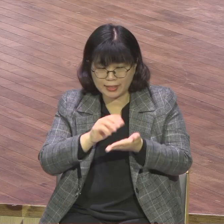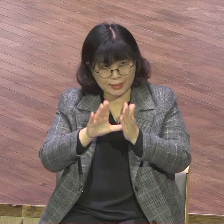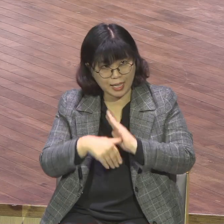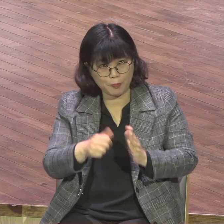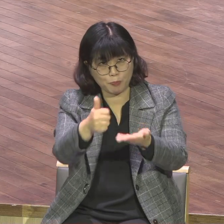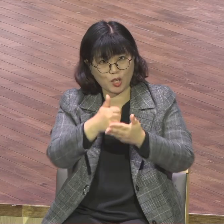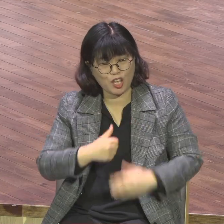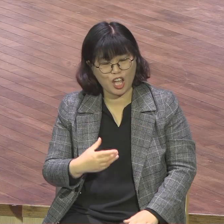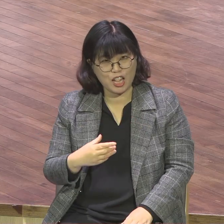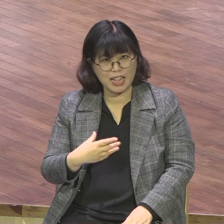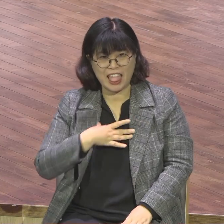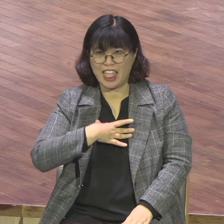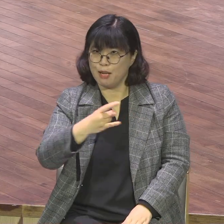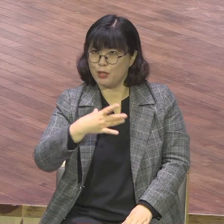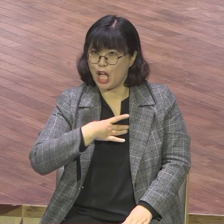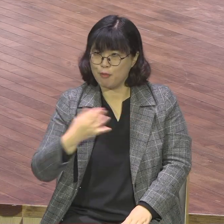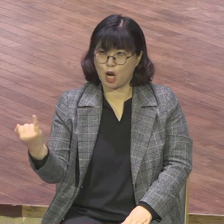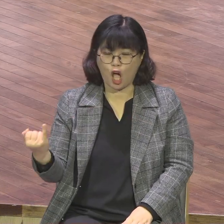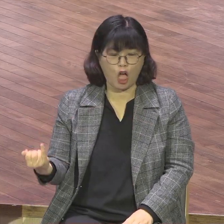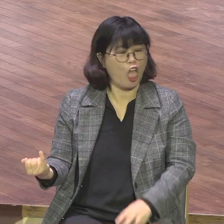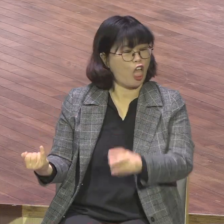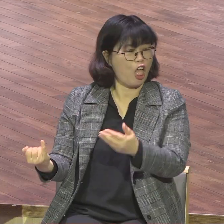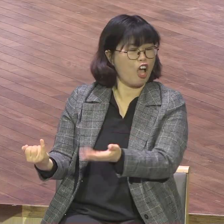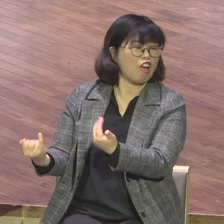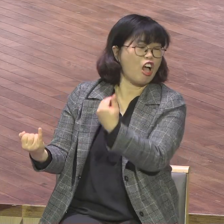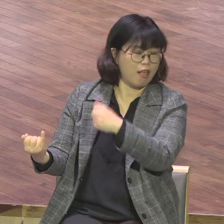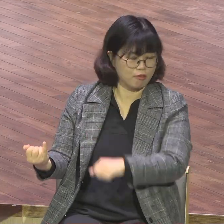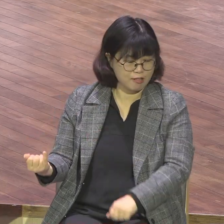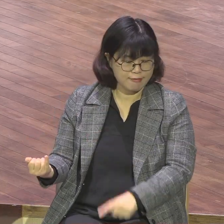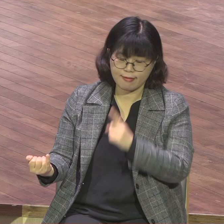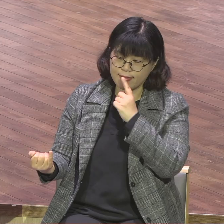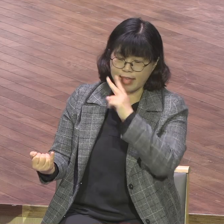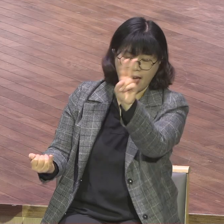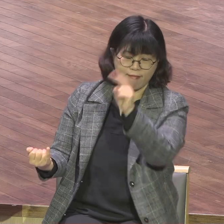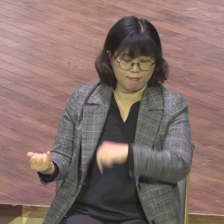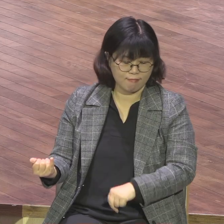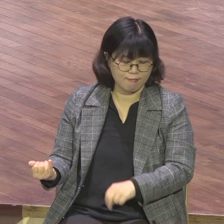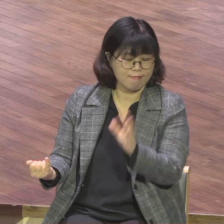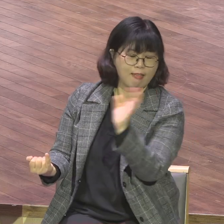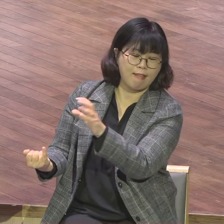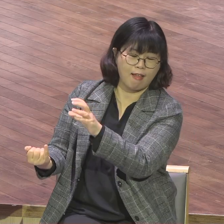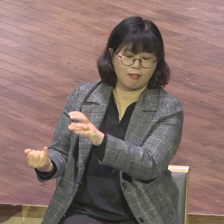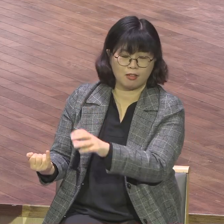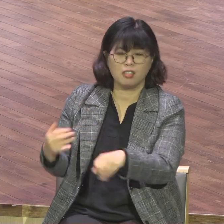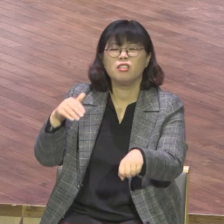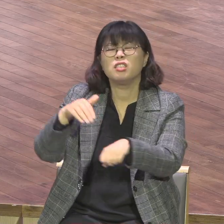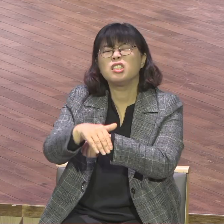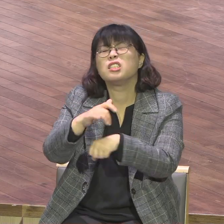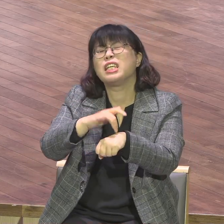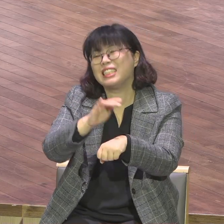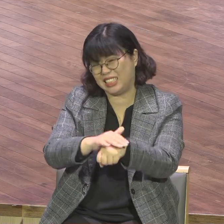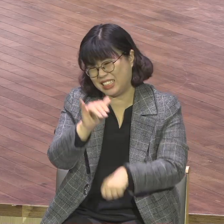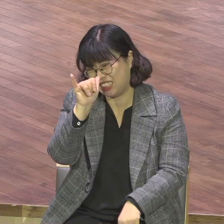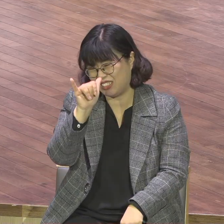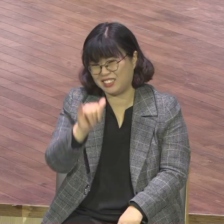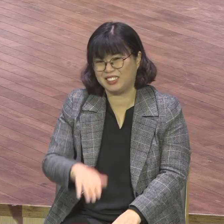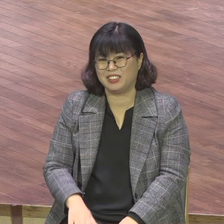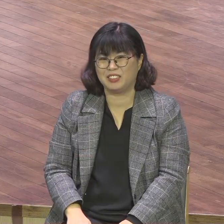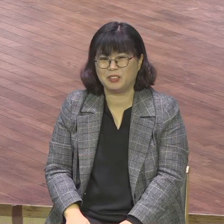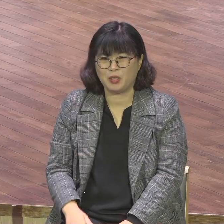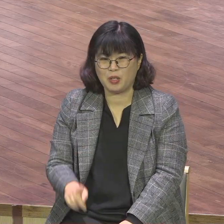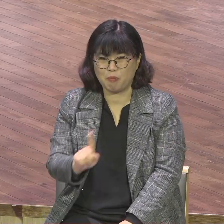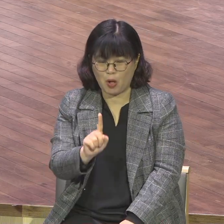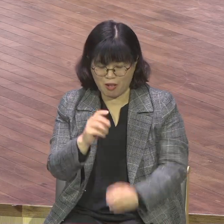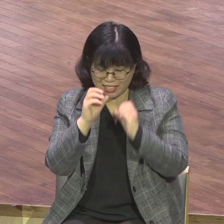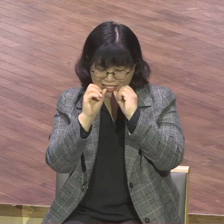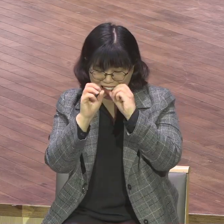그러니까 내가 젊을 때 한참 뭐 청년 활동하고 막 전도 운동하고 하는데도 친구들이 왔어요. 친구들이 와, 방 집에 왔어요. 그래서 내가